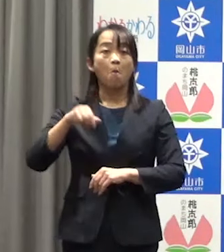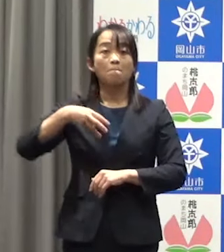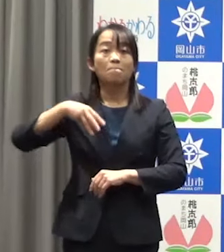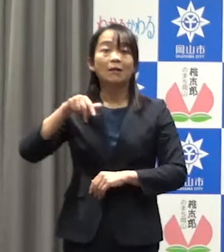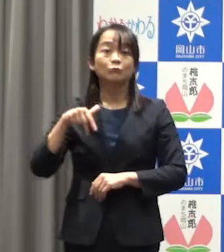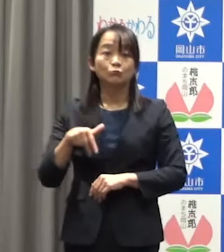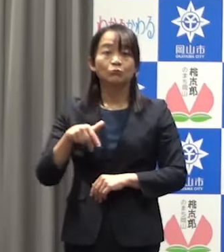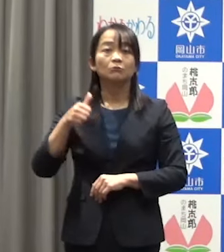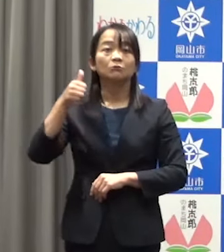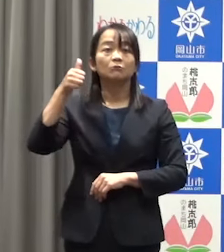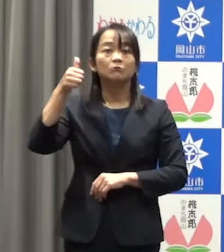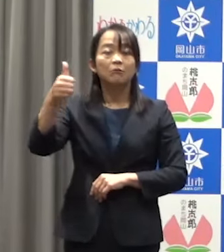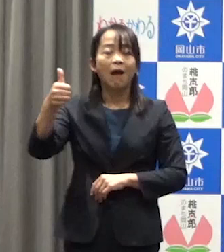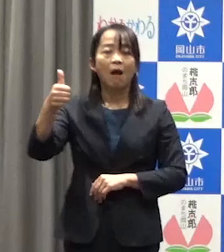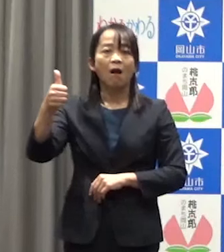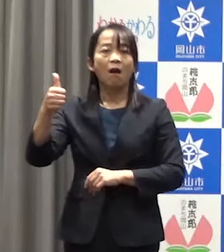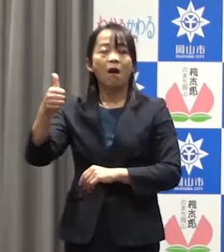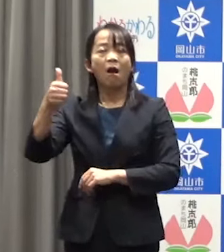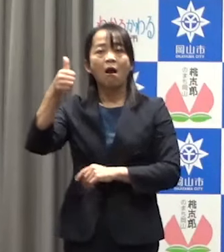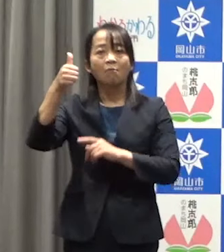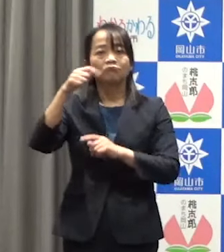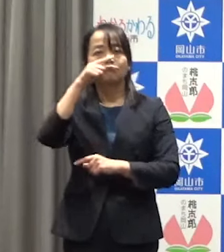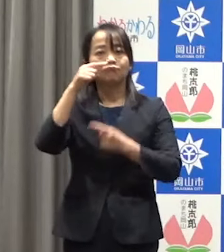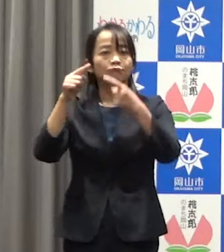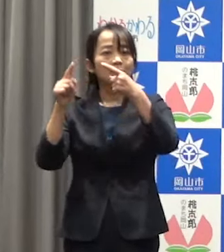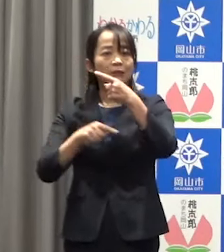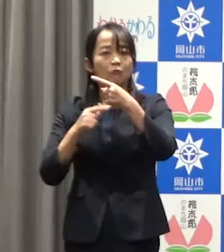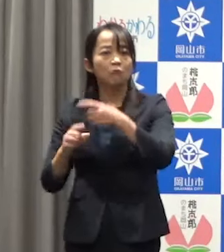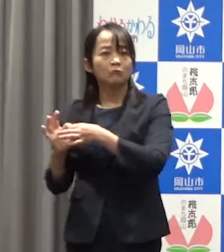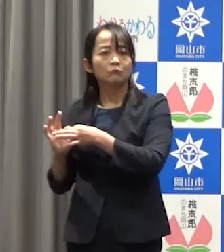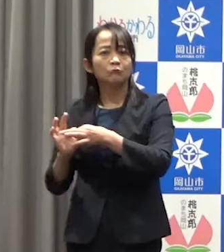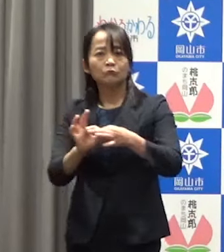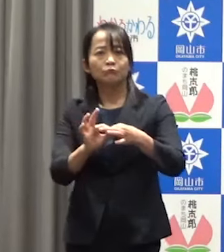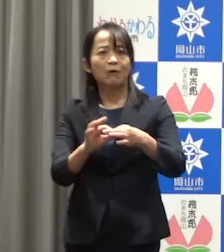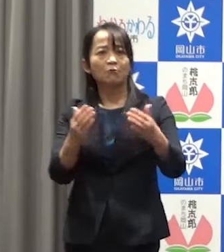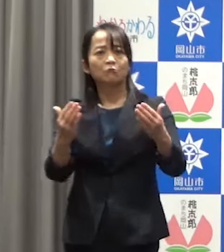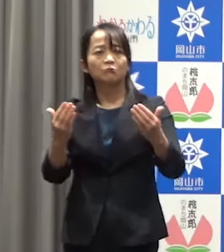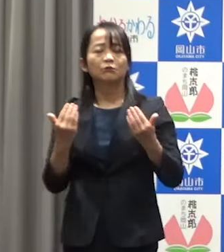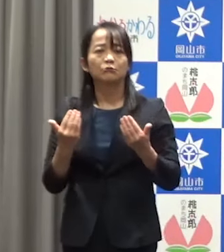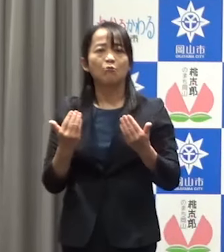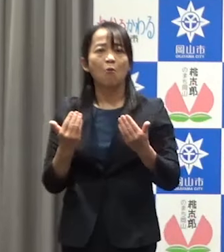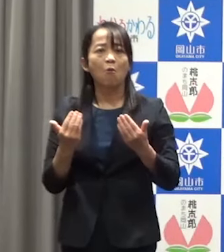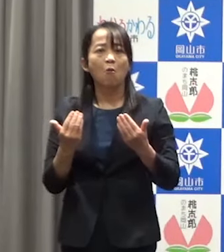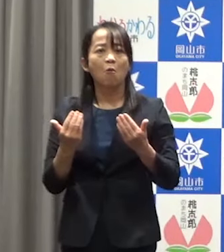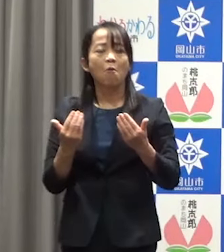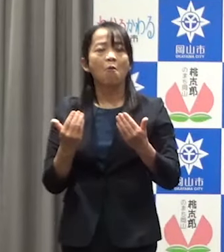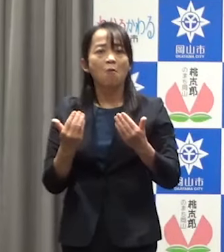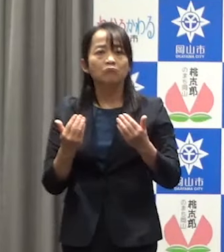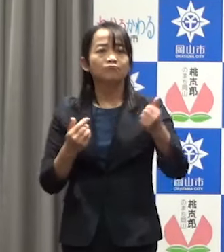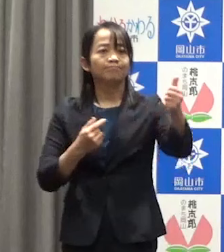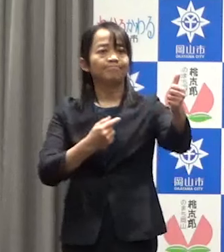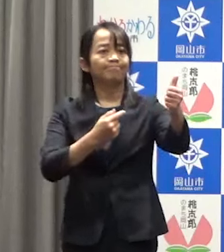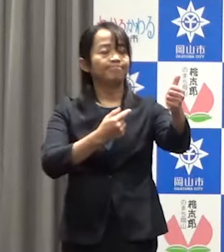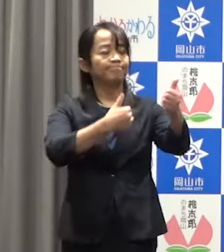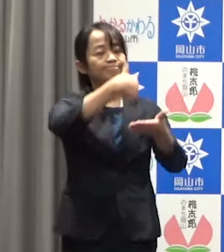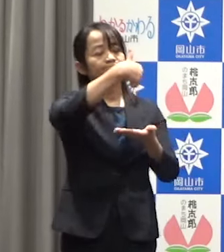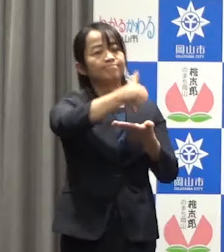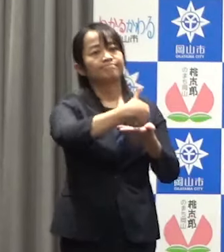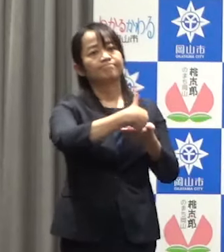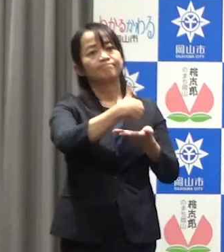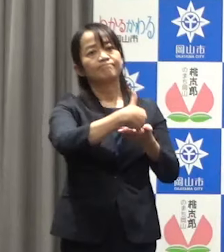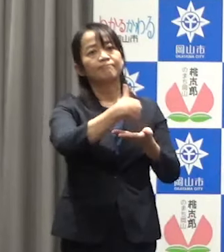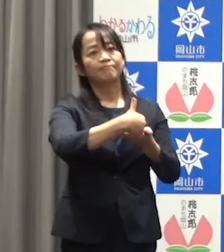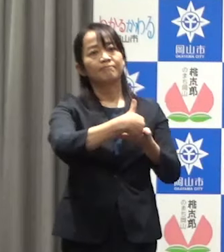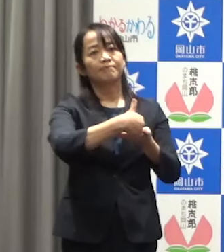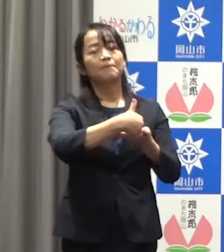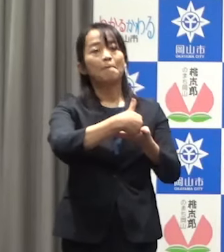じ人にしていかないといけないんだっていうことを主張されておりました。